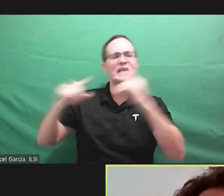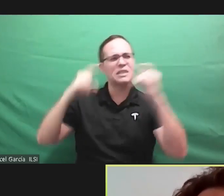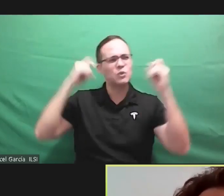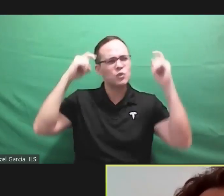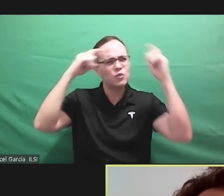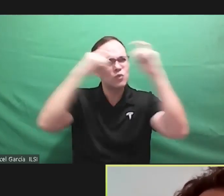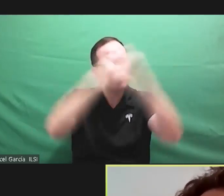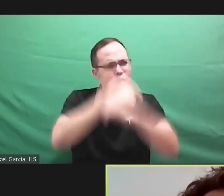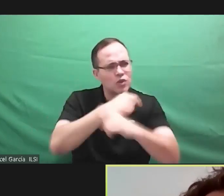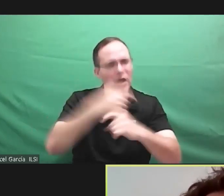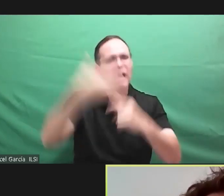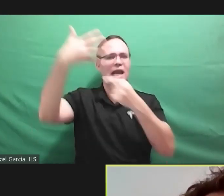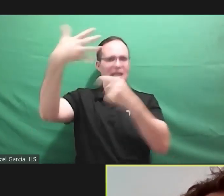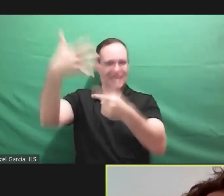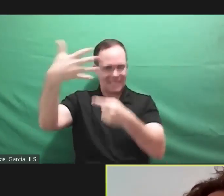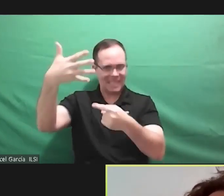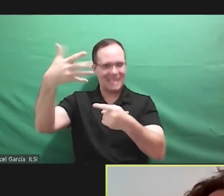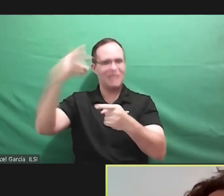favor.